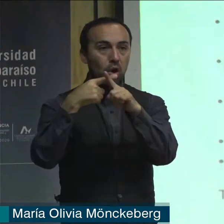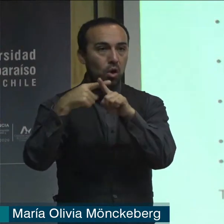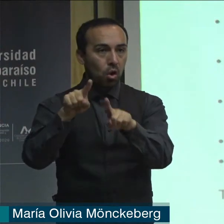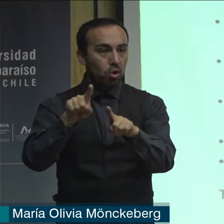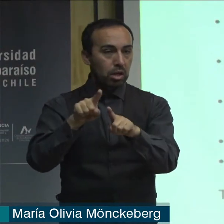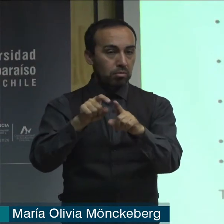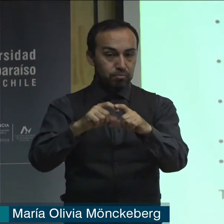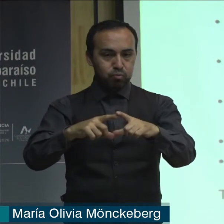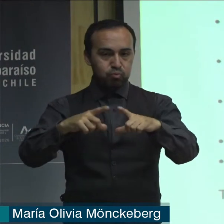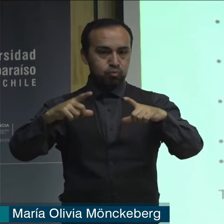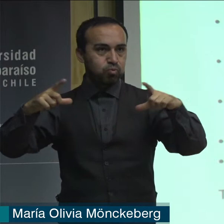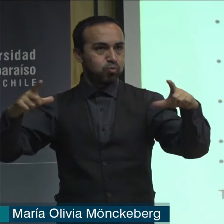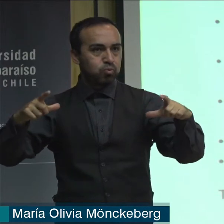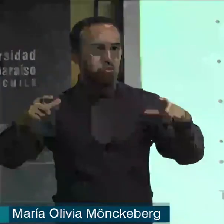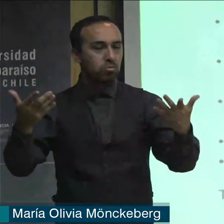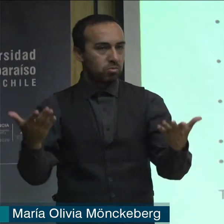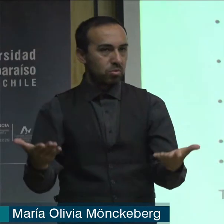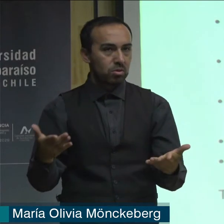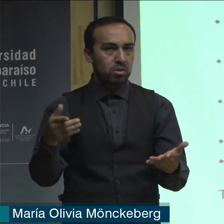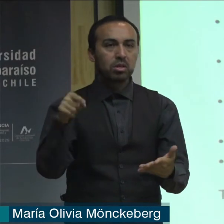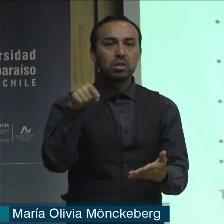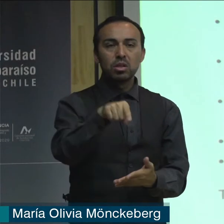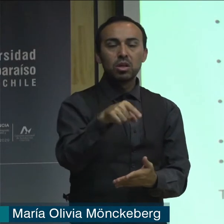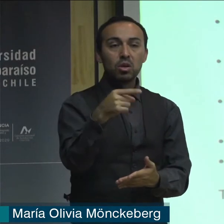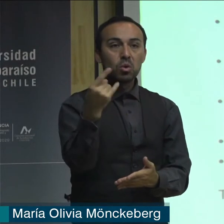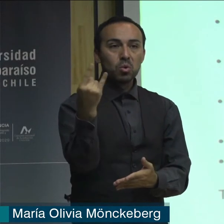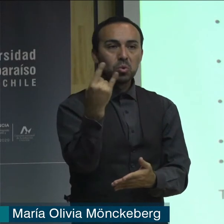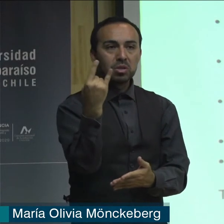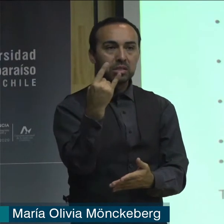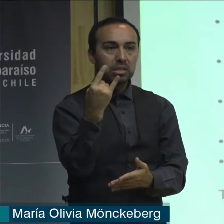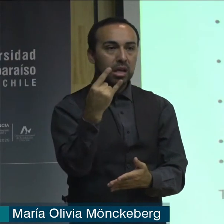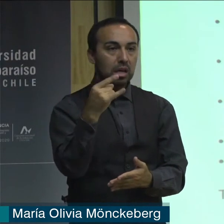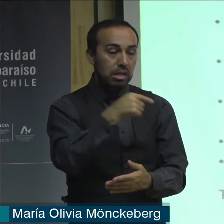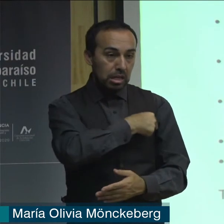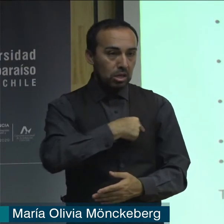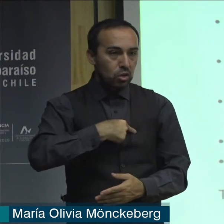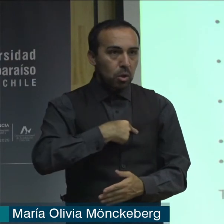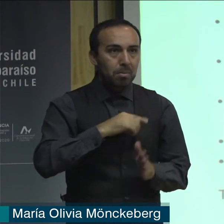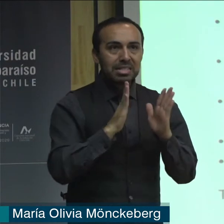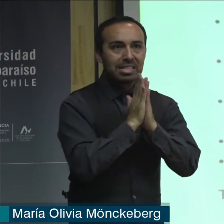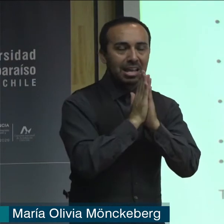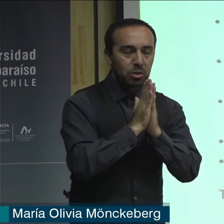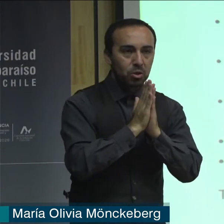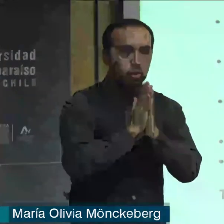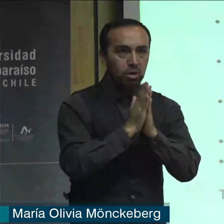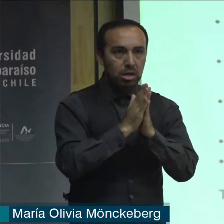crecido muchísimo estas universidades con nombre de Santo han crecido muchísimo en el último tiempo